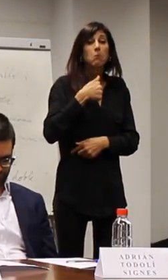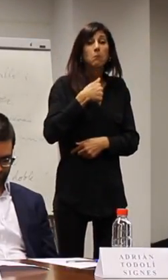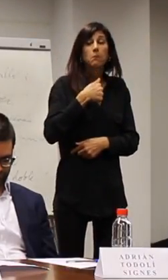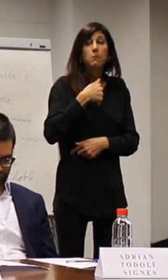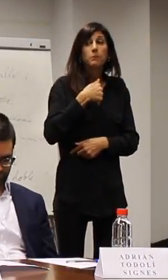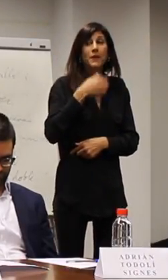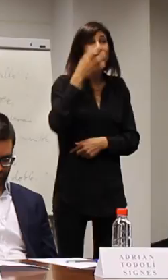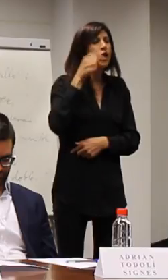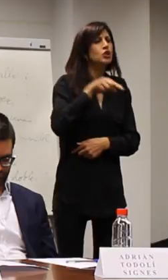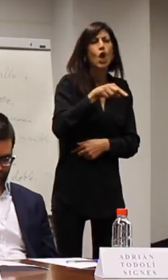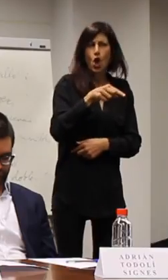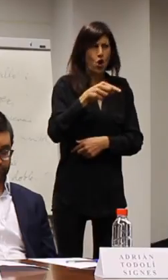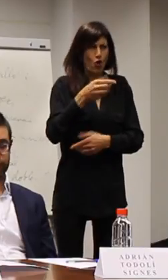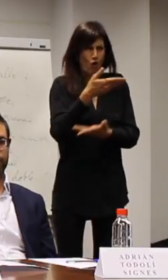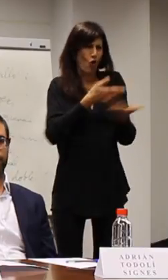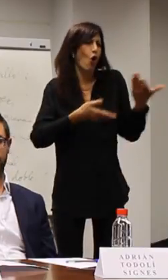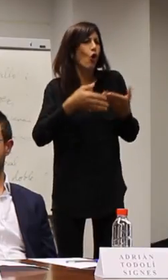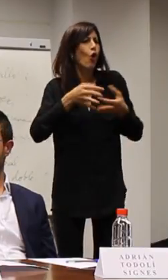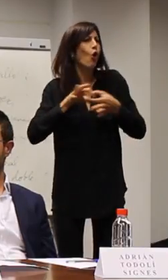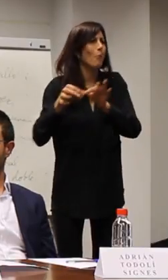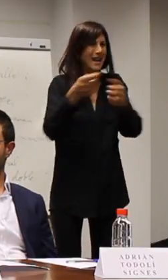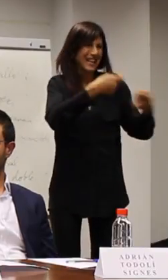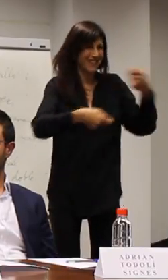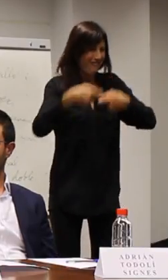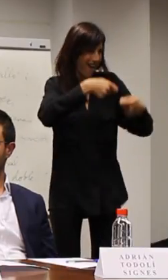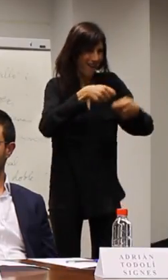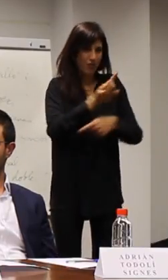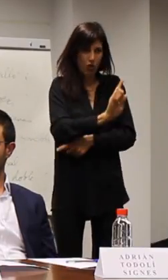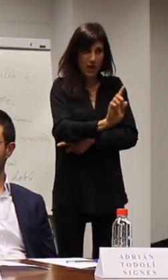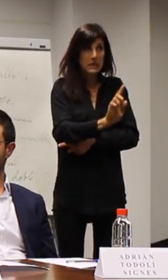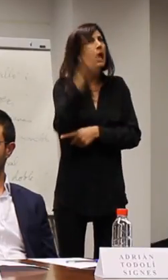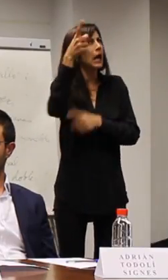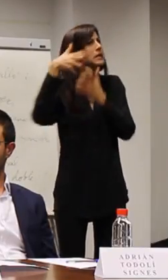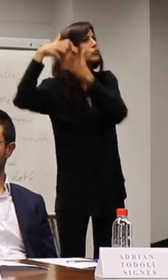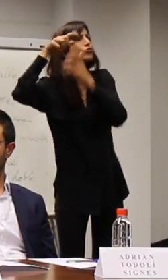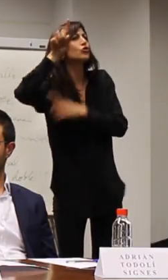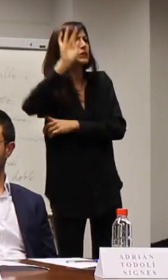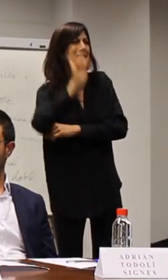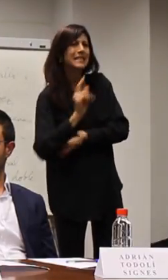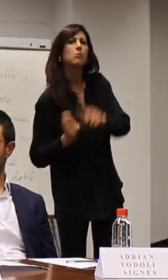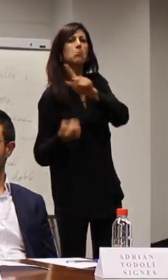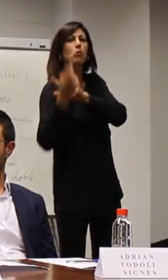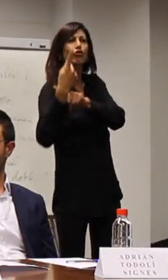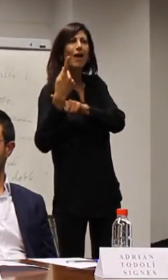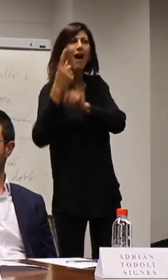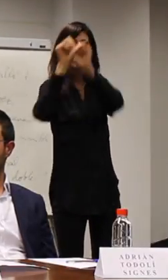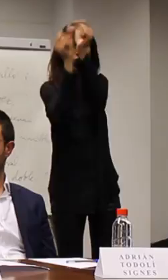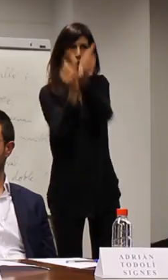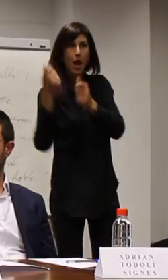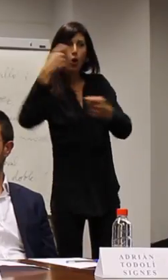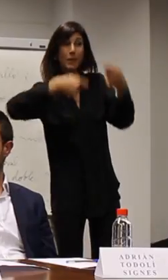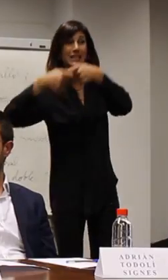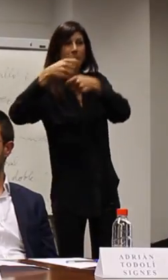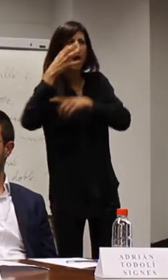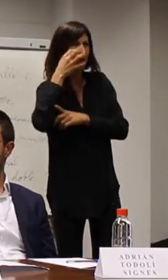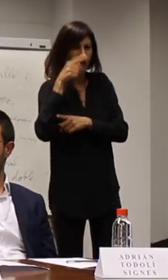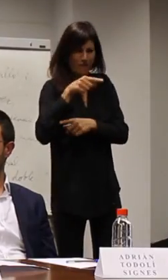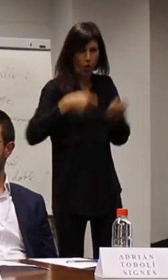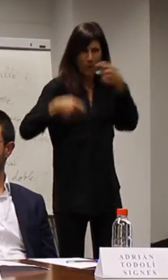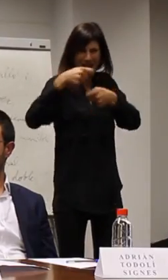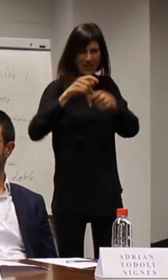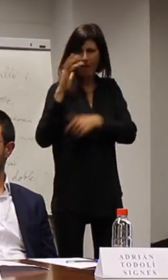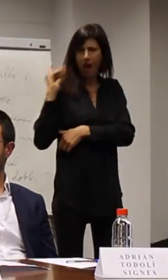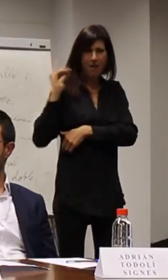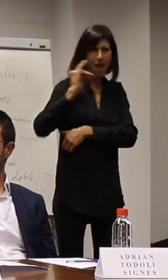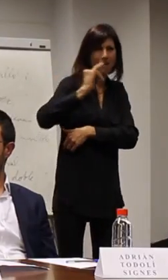una cooperativa. Estados Unidos sí que está montando alguna cooperativa. Ese es el modelo ideal. Pero la cooperativa no está inventada, existe toda la vida. Ya